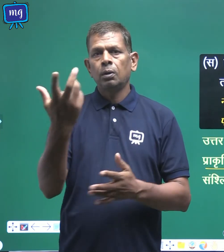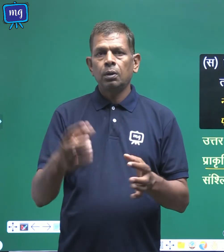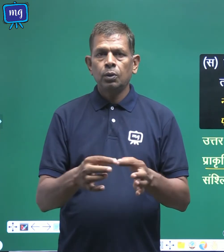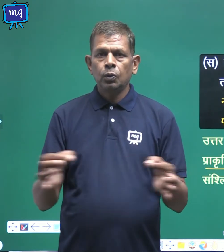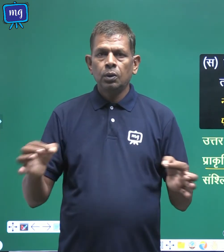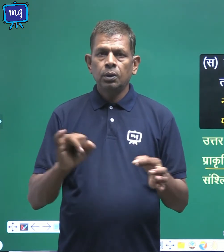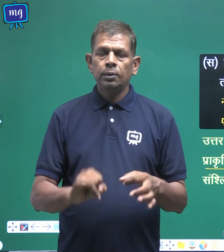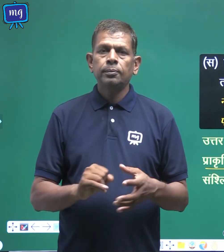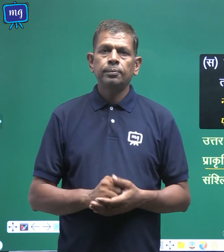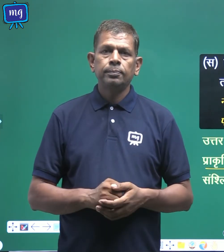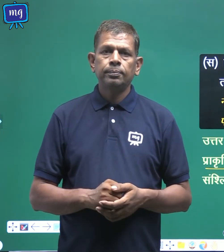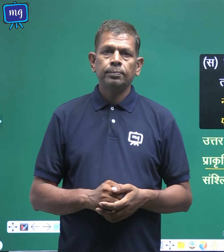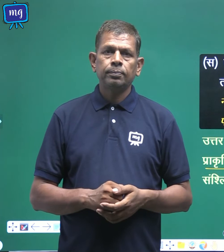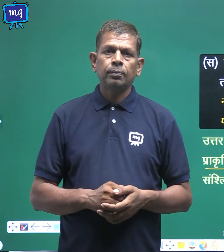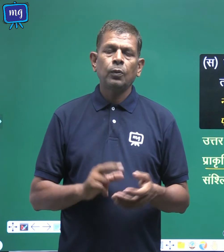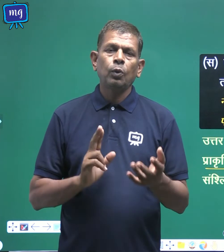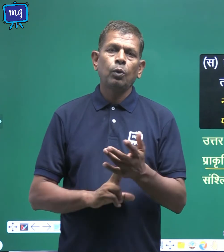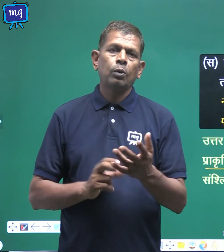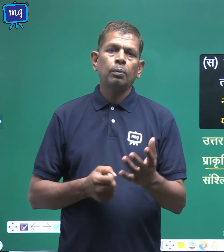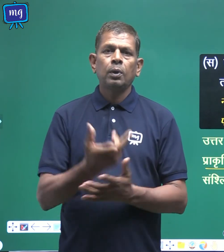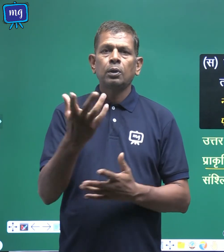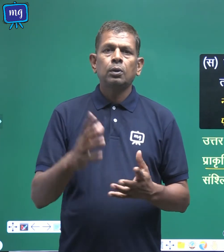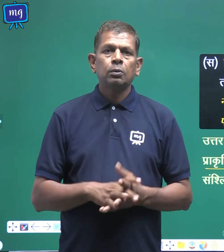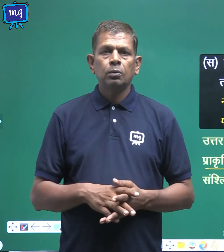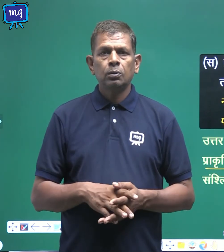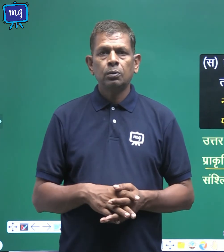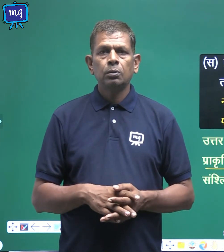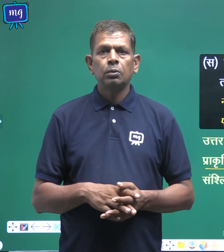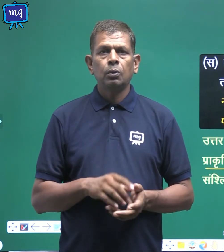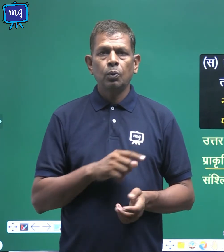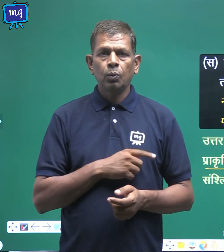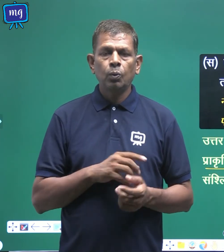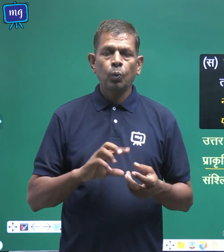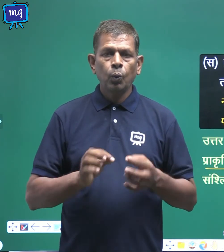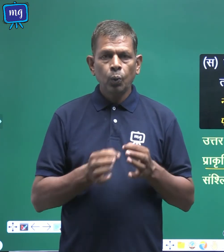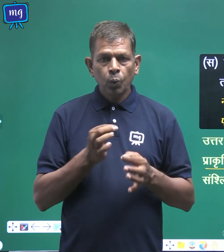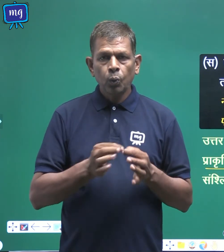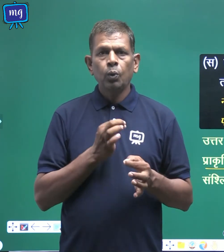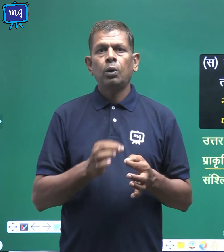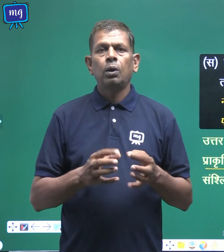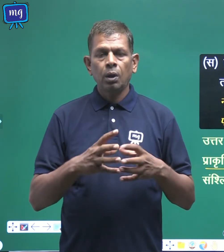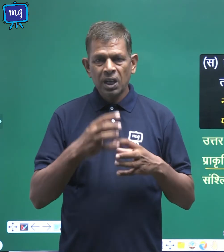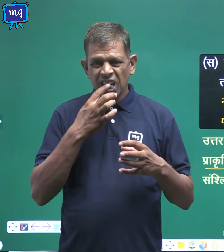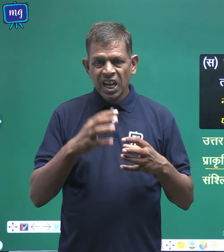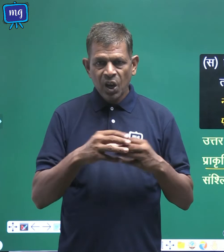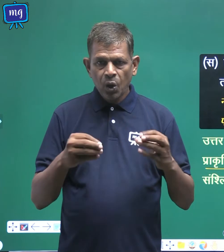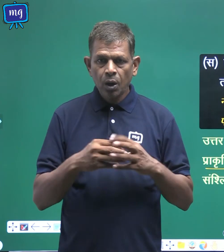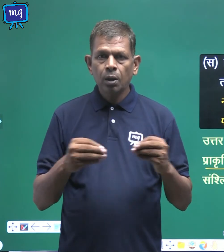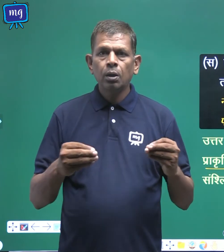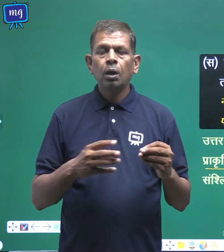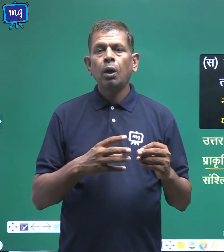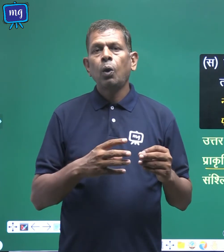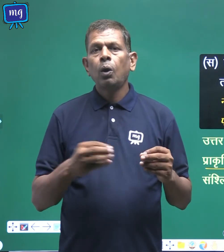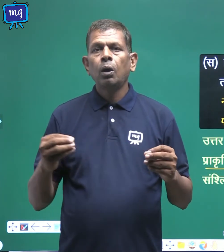है। तो प्राकृतिक तंतु हुए ऊन, रुई